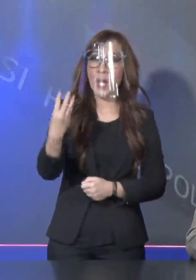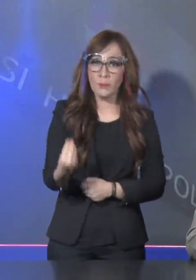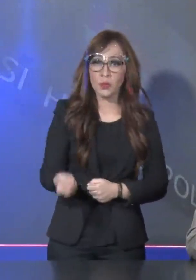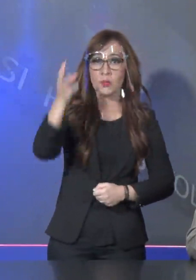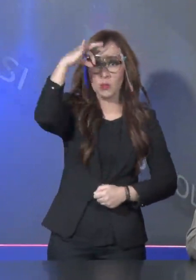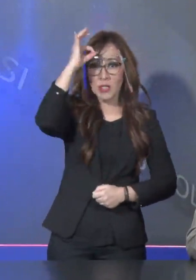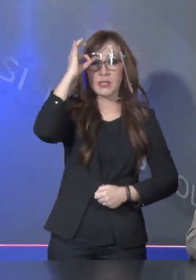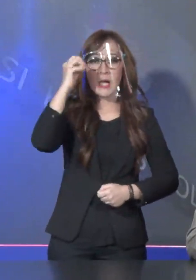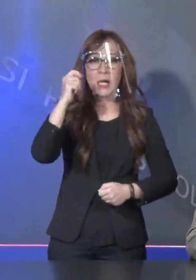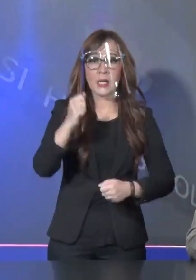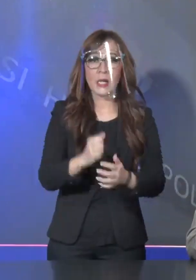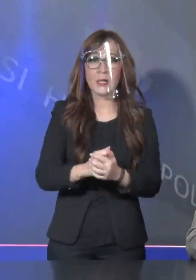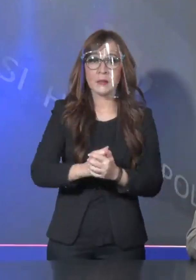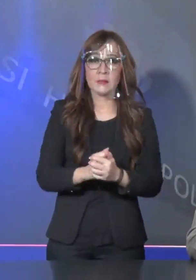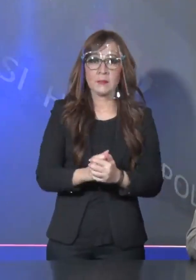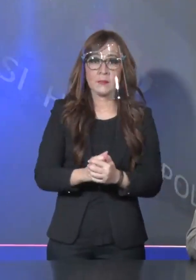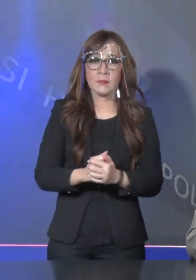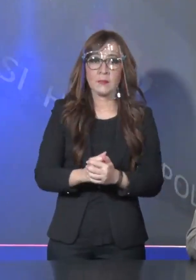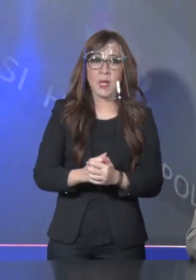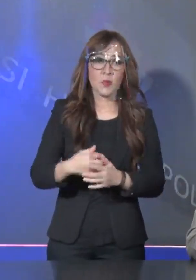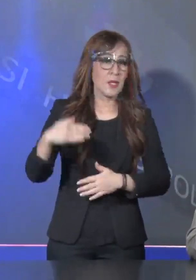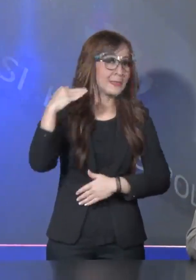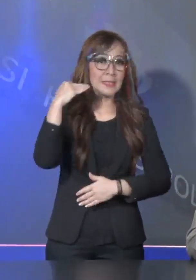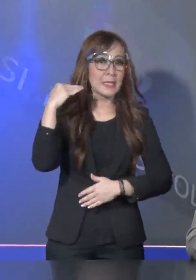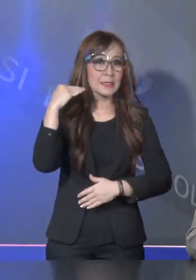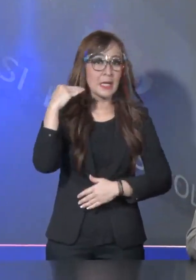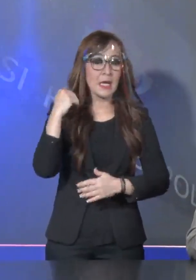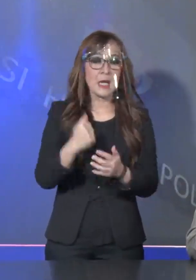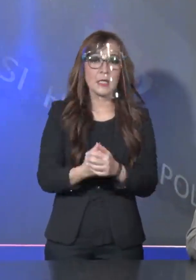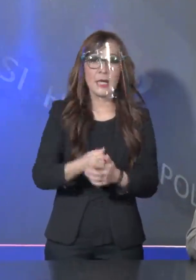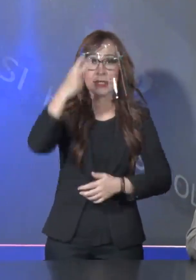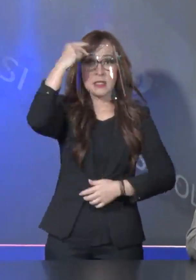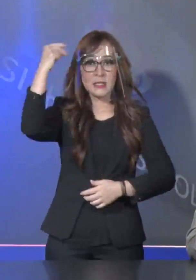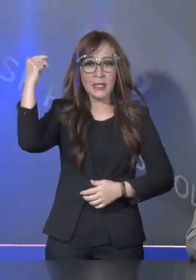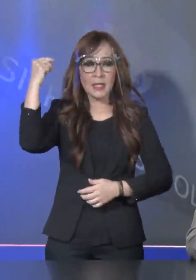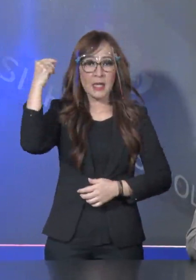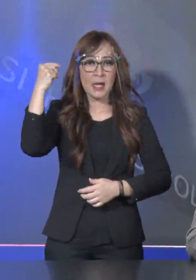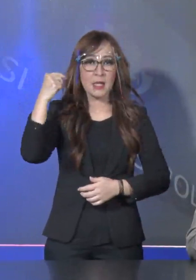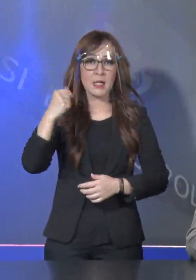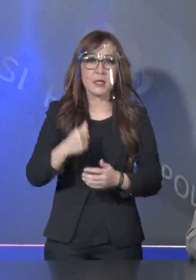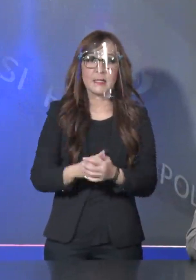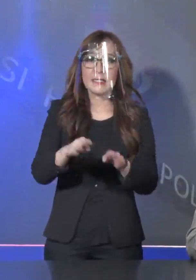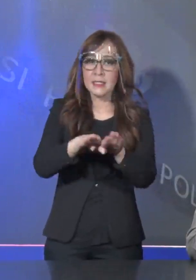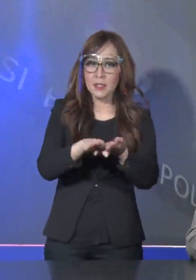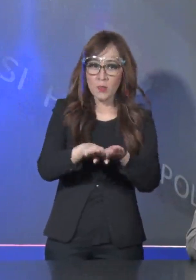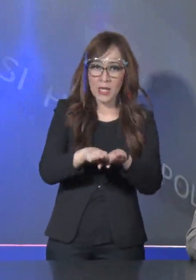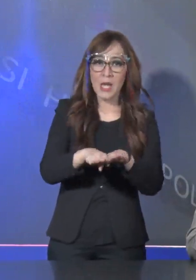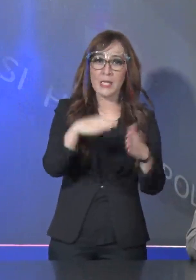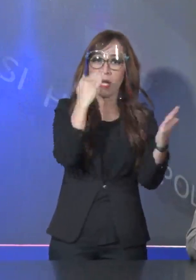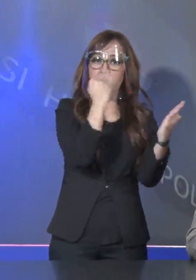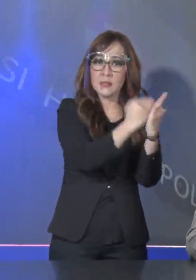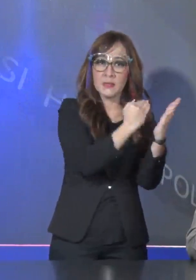menggelar operasi ketupat dan tentunya rencana operasi ketupat yang akan dilaksanakan disesuaikan dengan